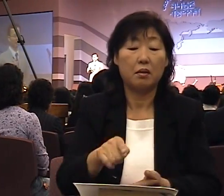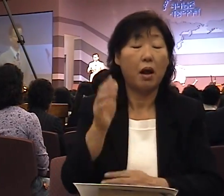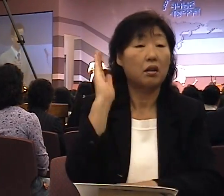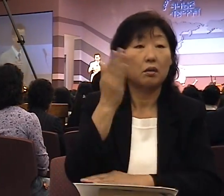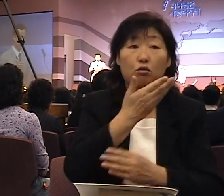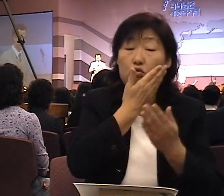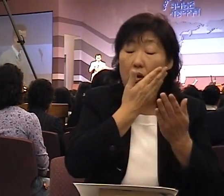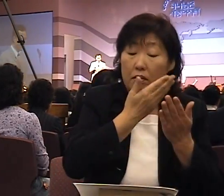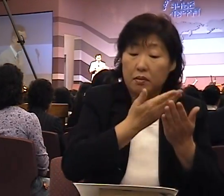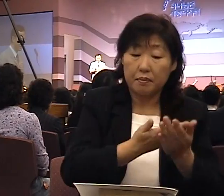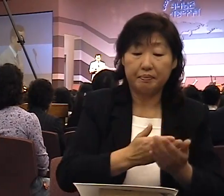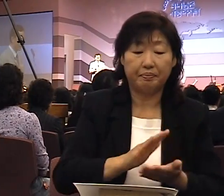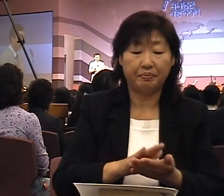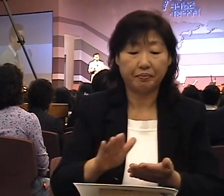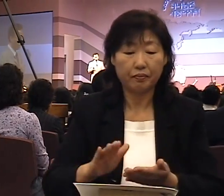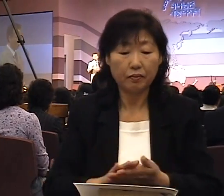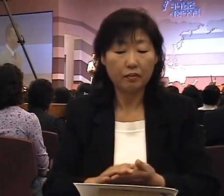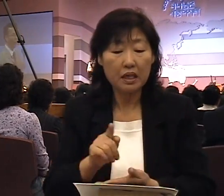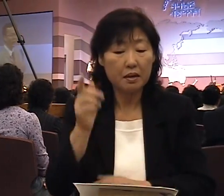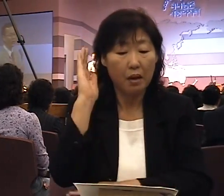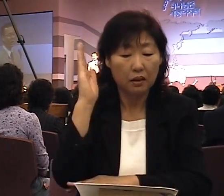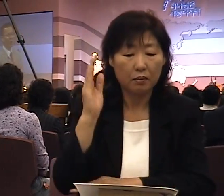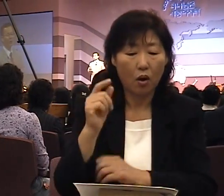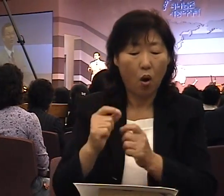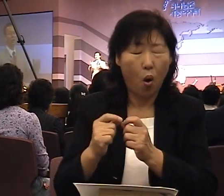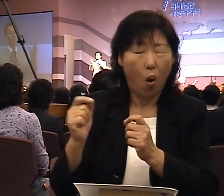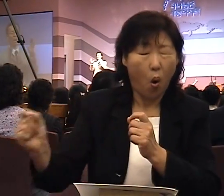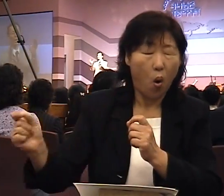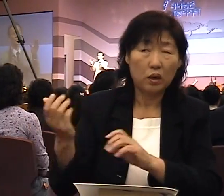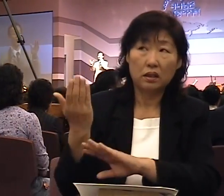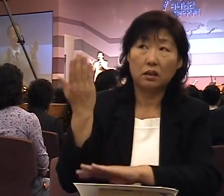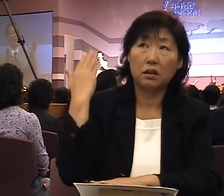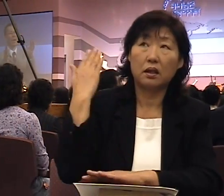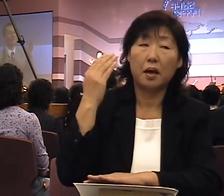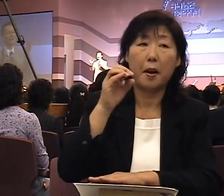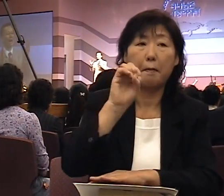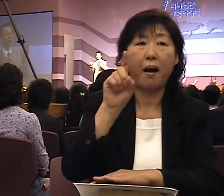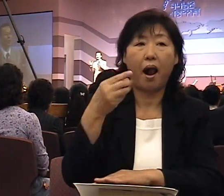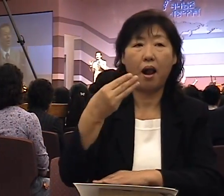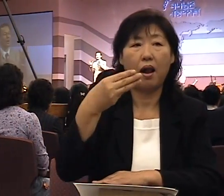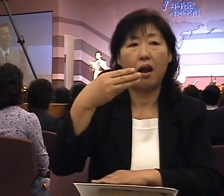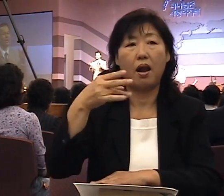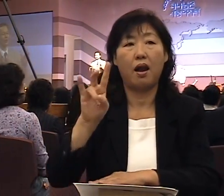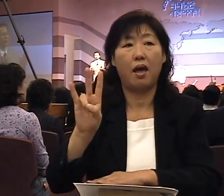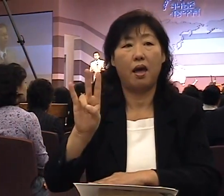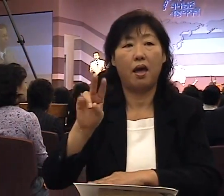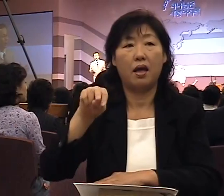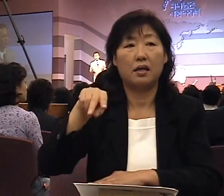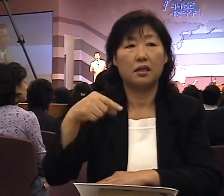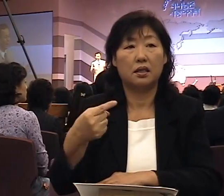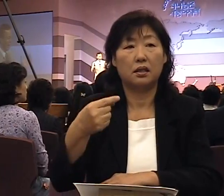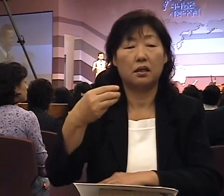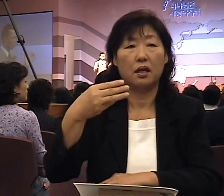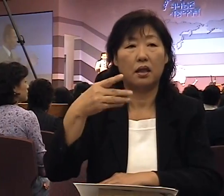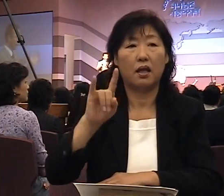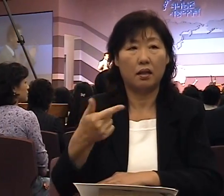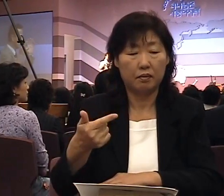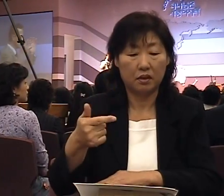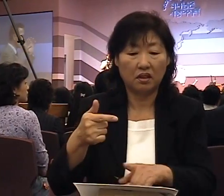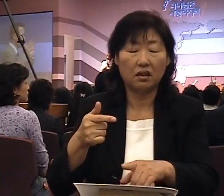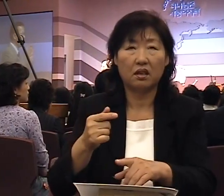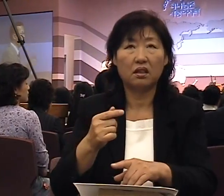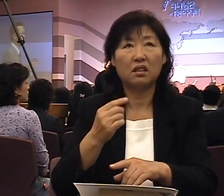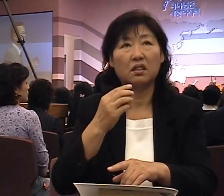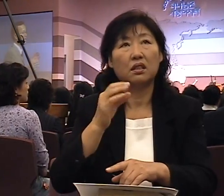중요합니다. 여러분, 이 말씀이 오래전에 어느 팔레스타인의 한 가문에 있었던 일, 애굽의